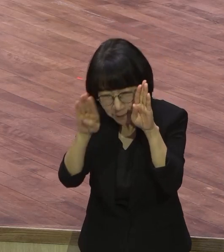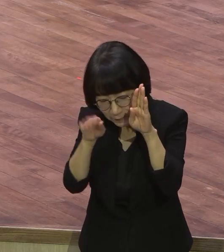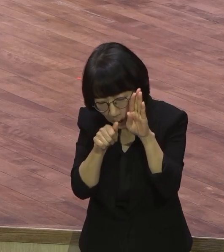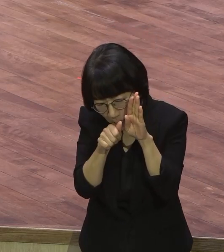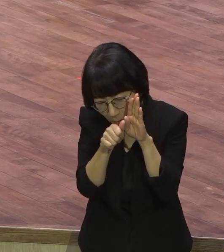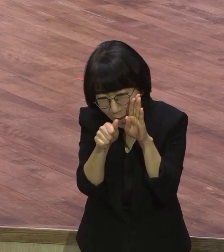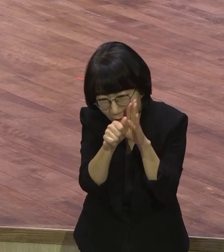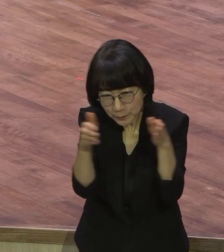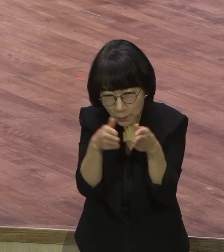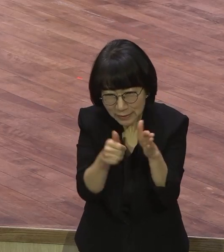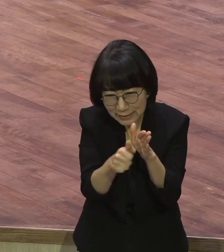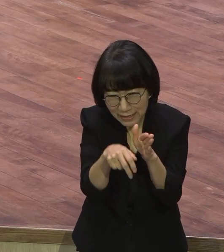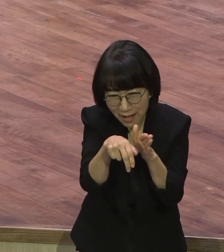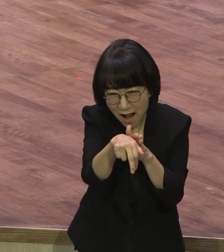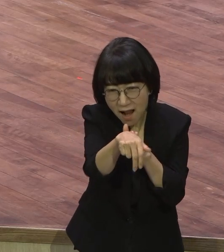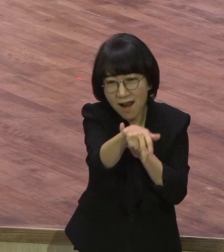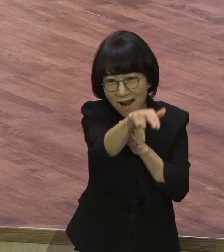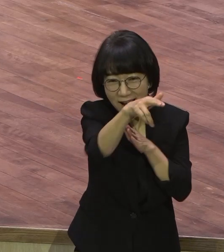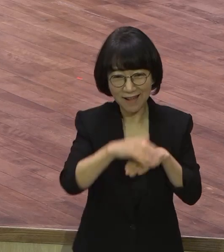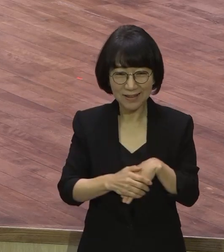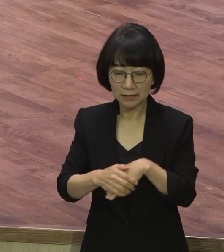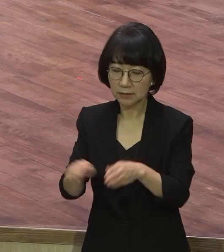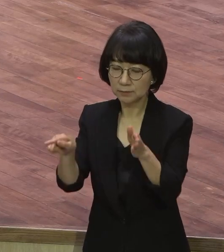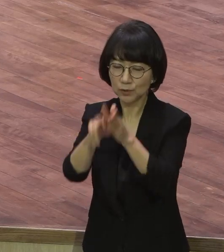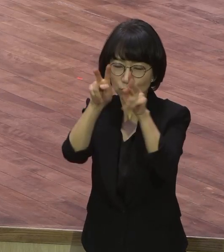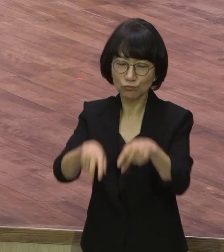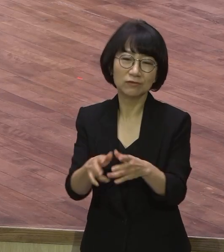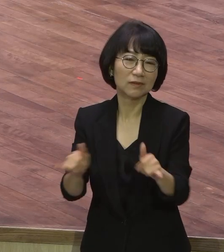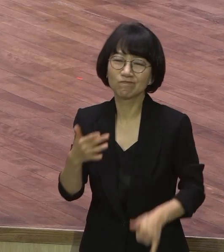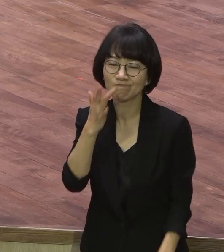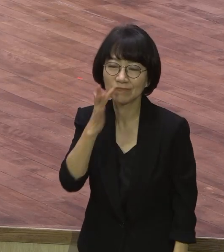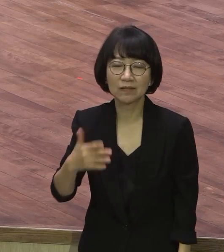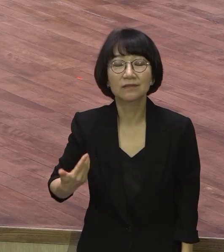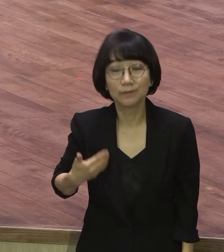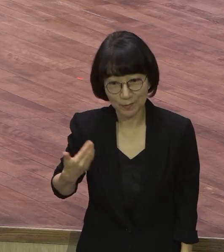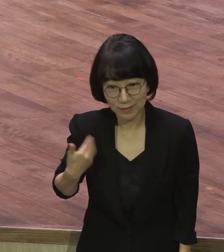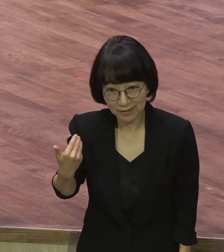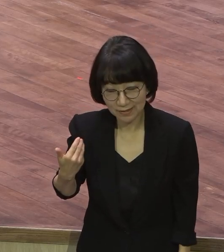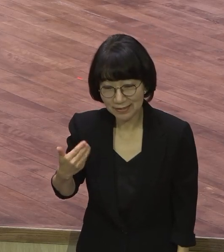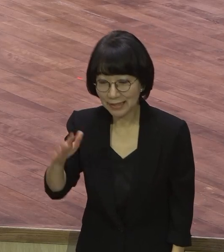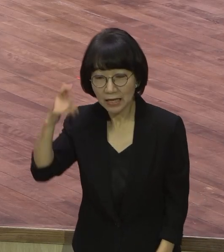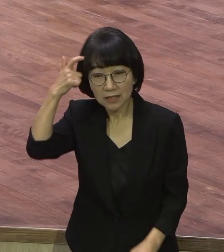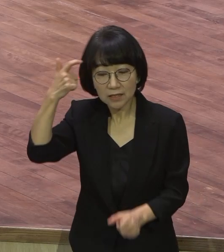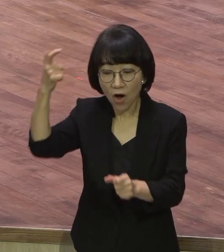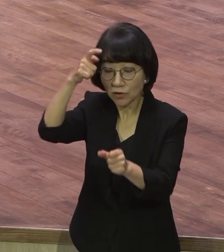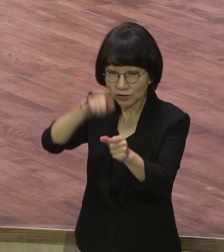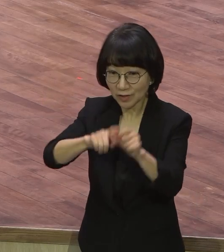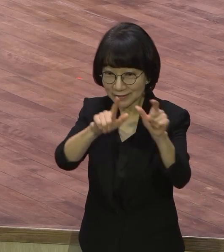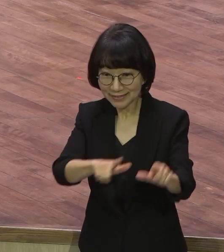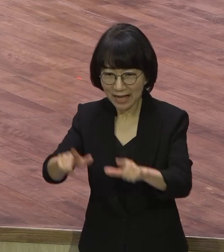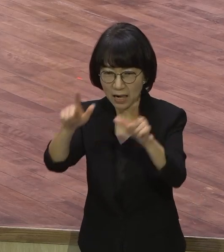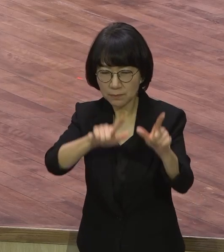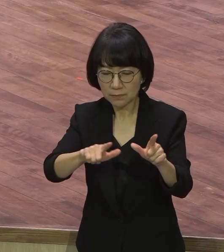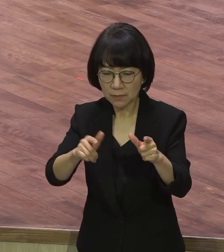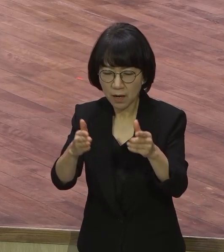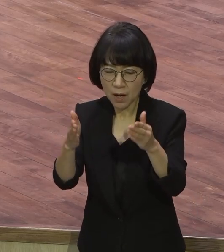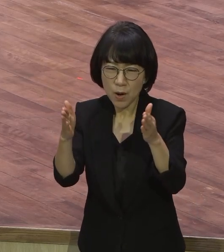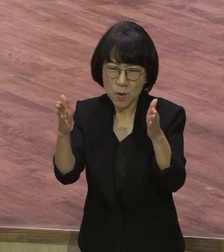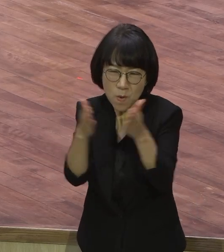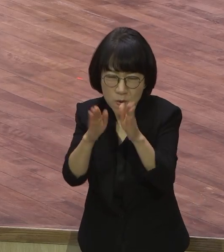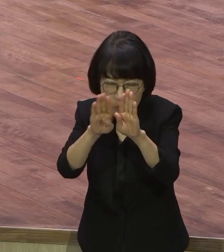안 하는 거. 불신자들은 몰라. 이게 좁은 문이에요. 영적인 삶은 좁은 문이에요. 육신적인 삶은